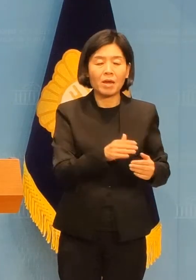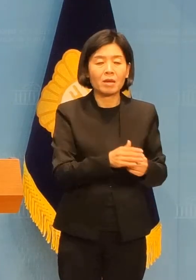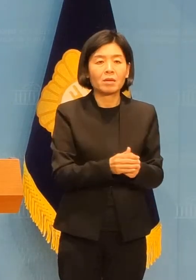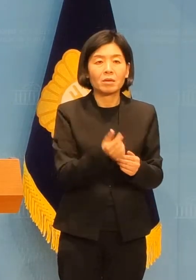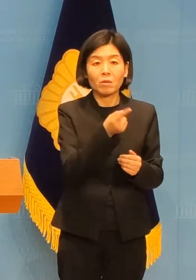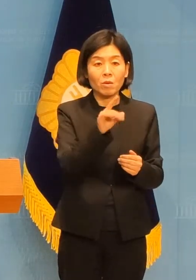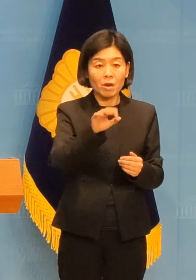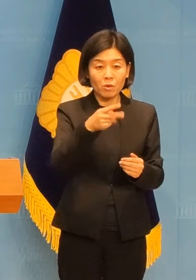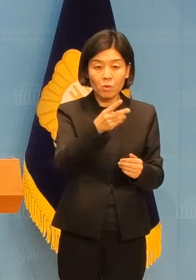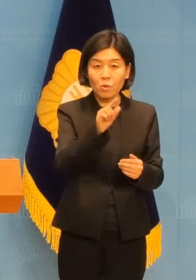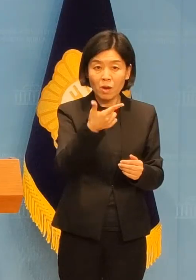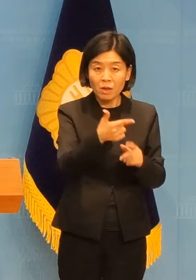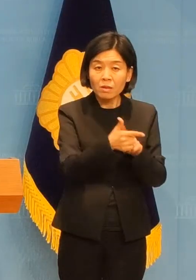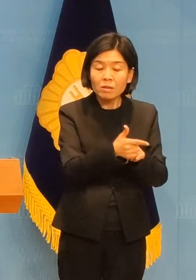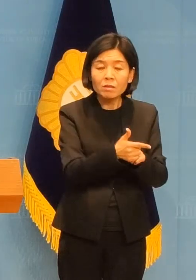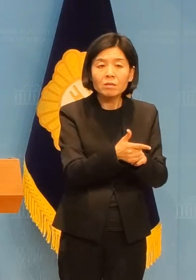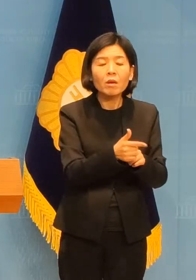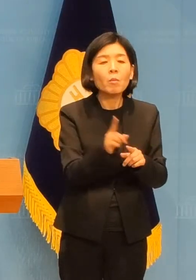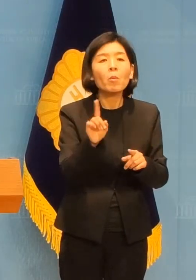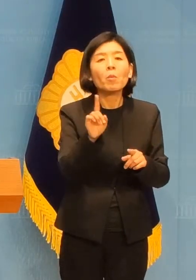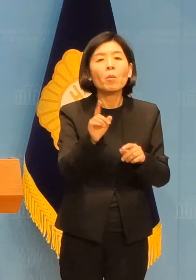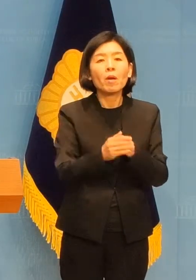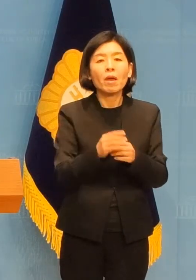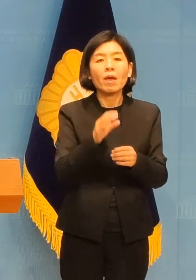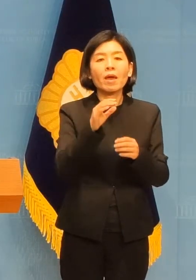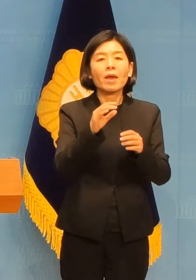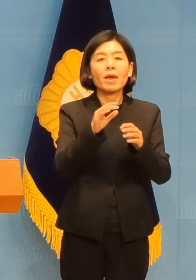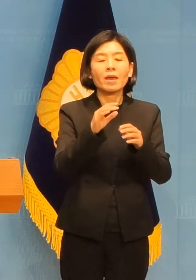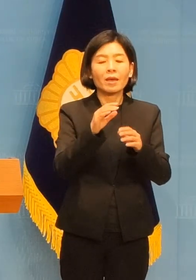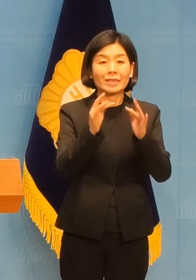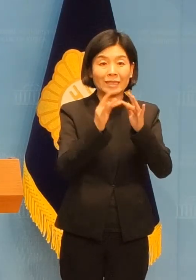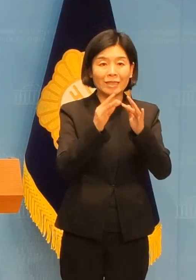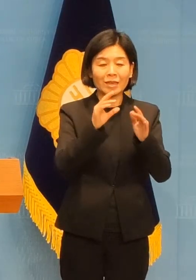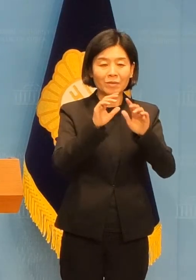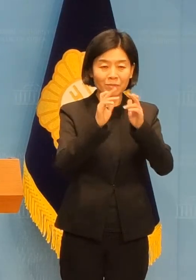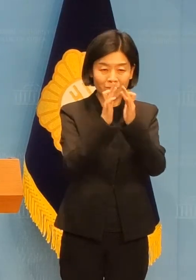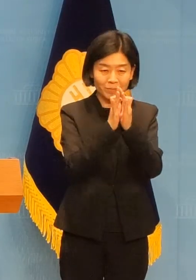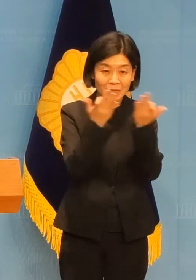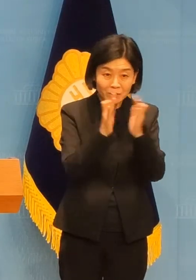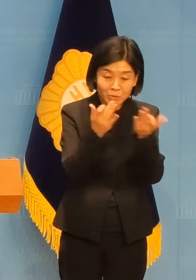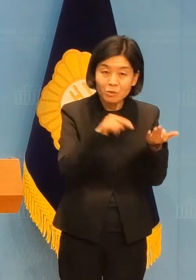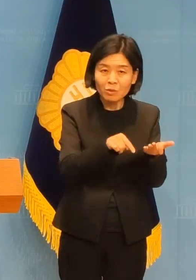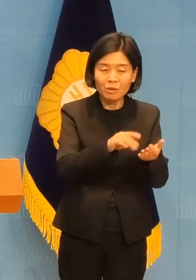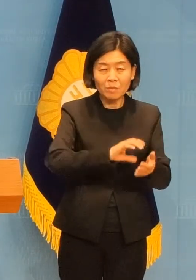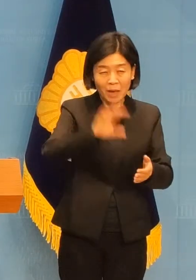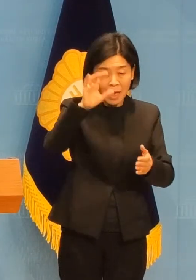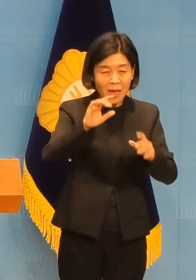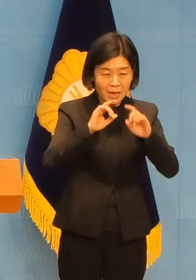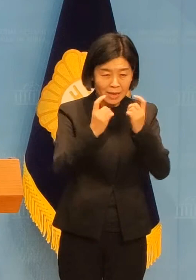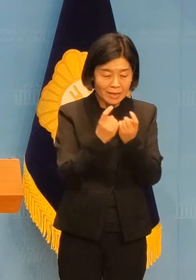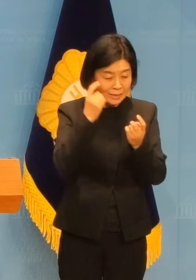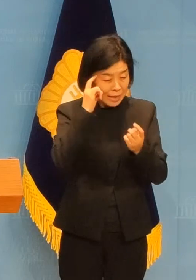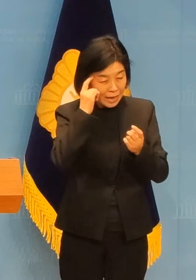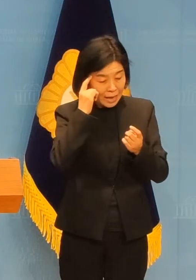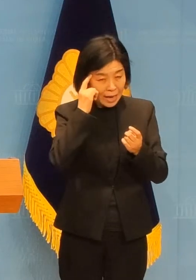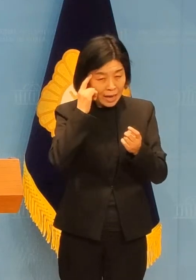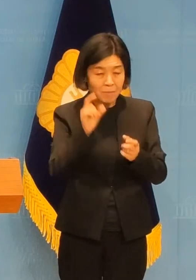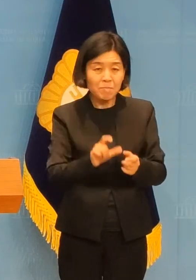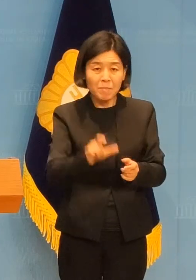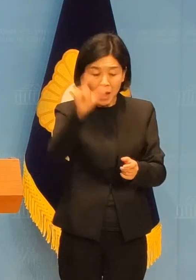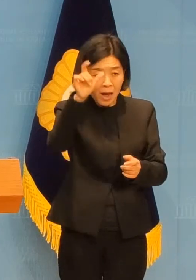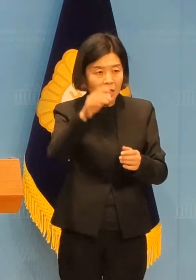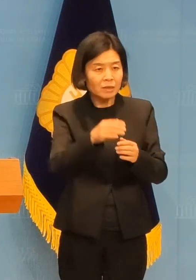체포됐습니까? 페이스북에 개인 의견을 썼다는 이유로 자택문을 강제로 뜯어내고 연행했습니다.